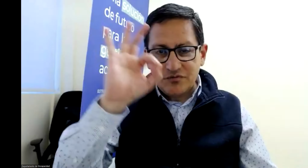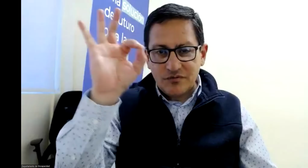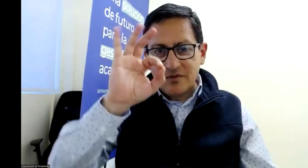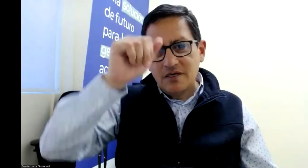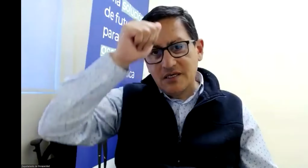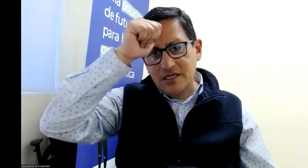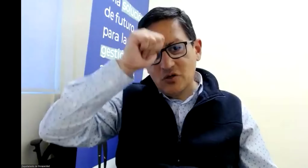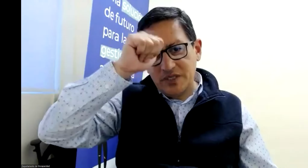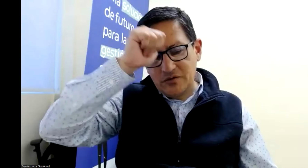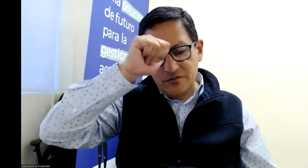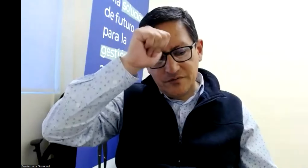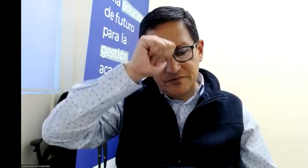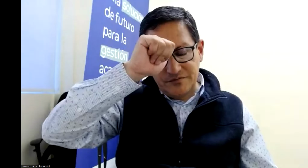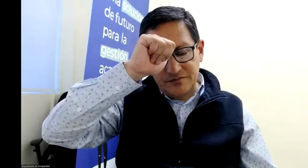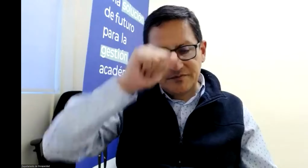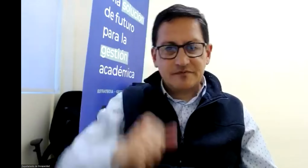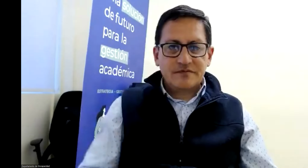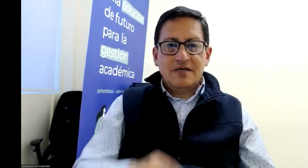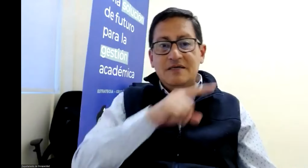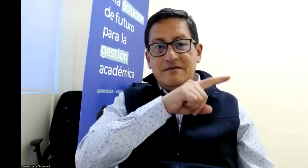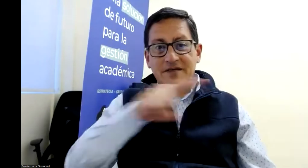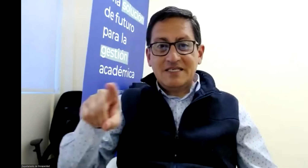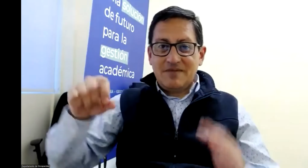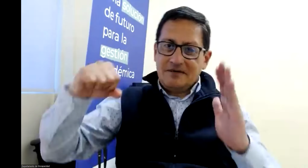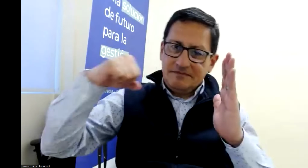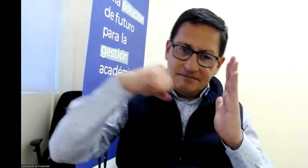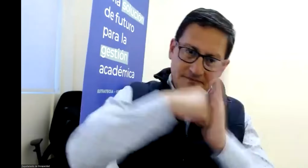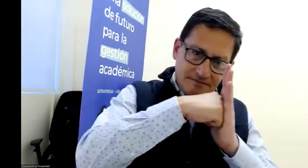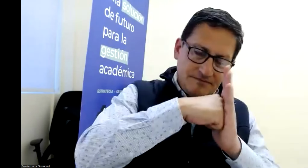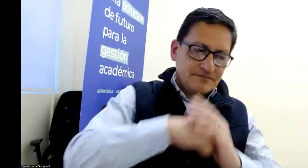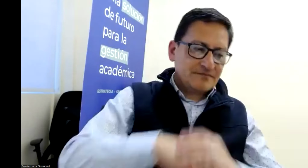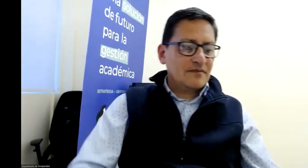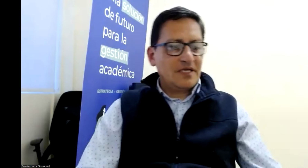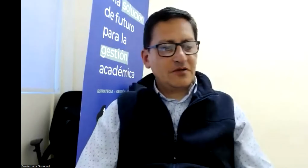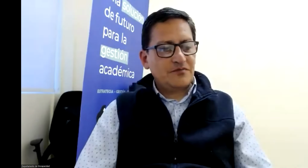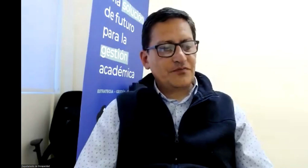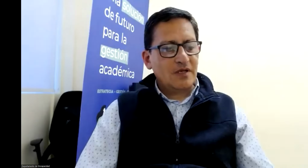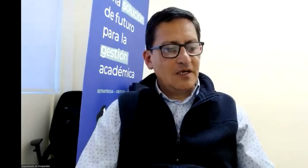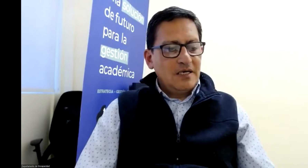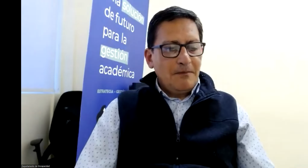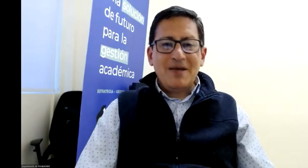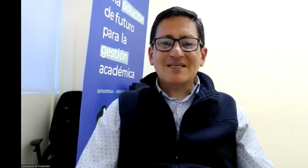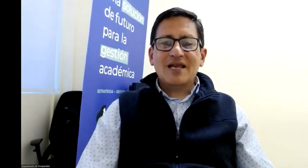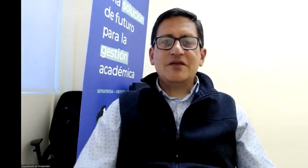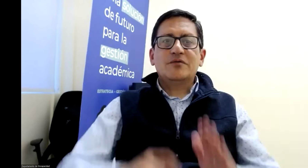y domingo fin de semana listo meses del año